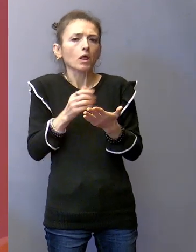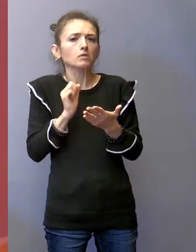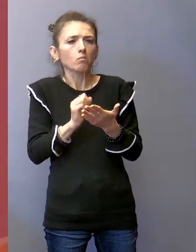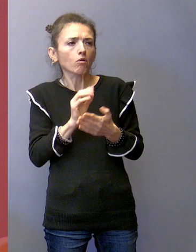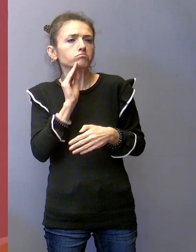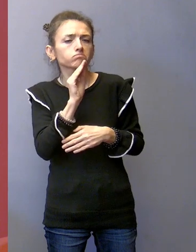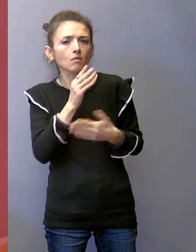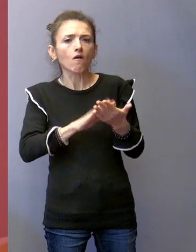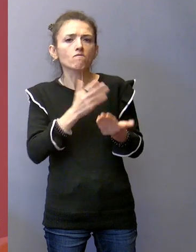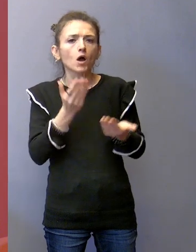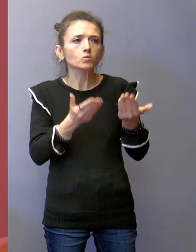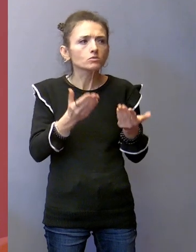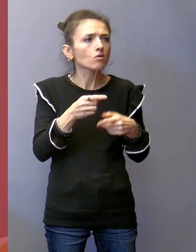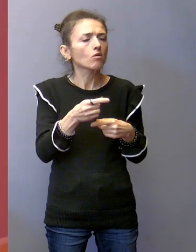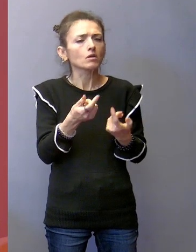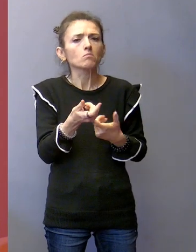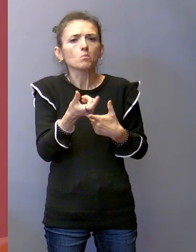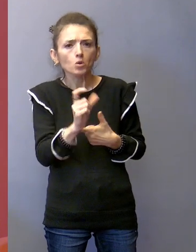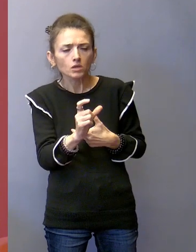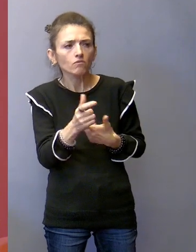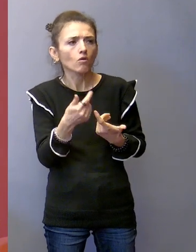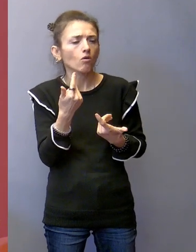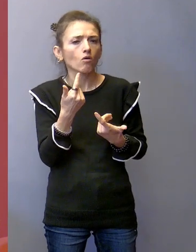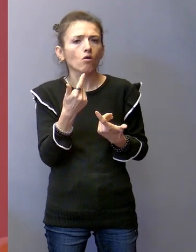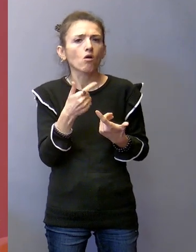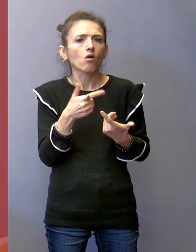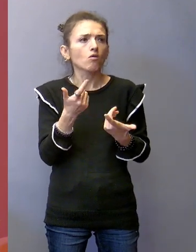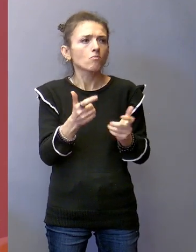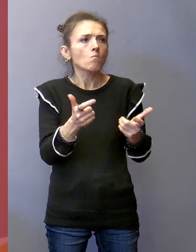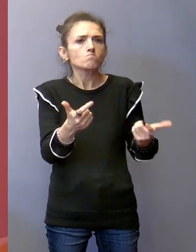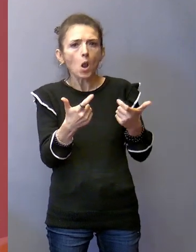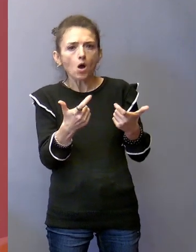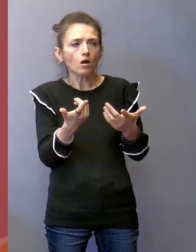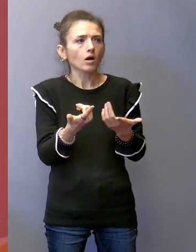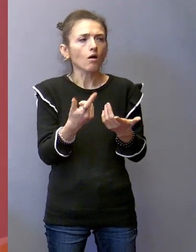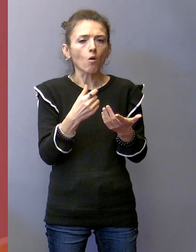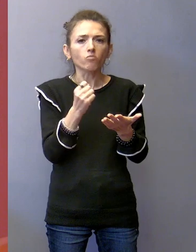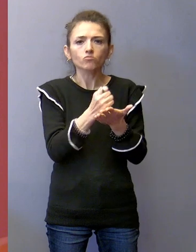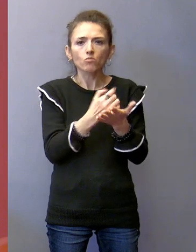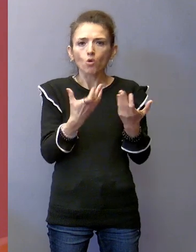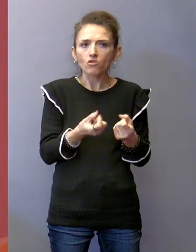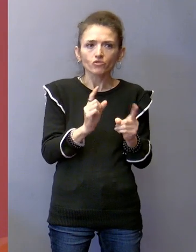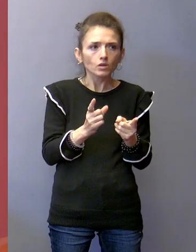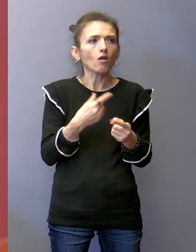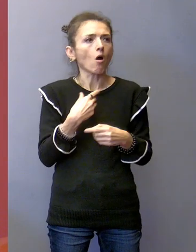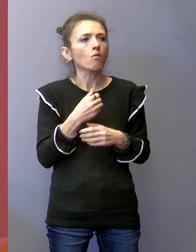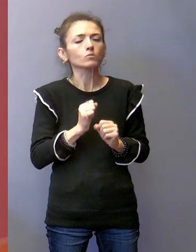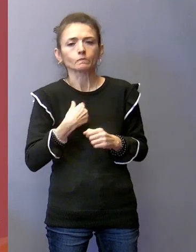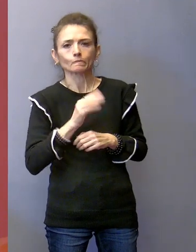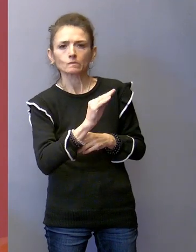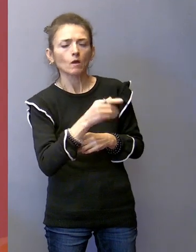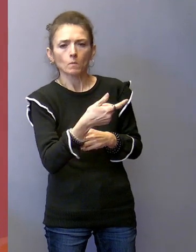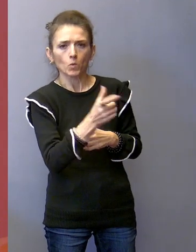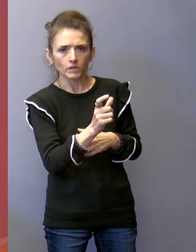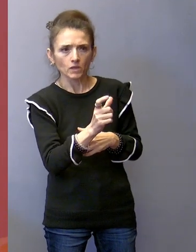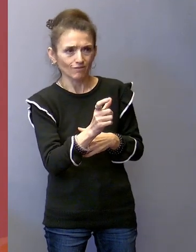in merito al perché viene posto un diniego o una contrarietà un documento ma non in questa in questa